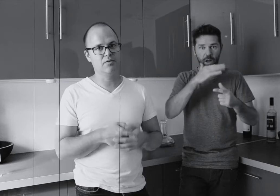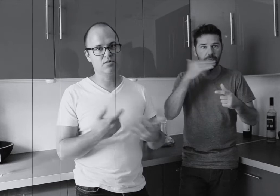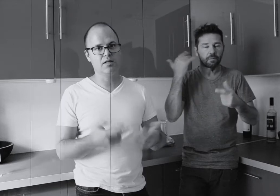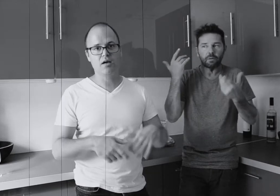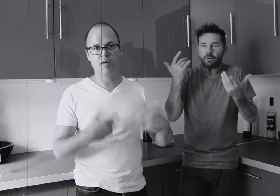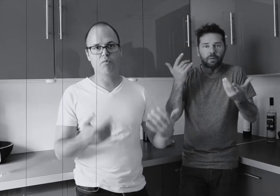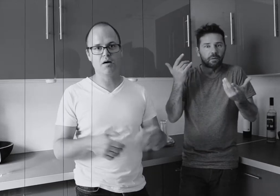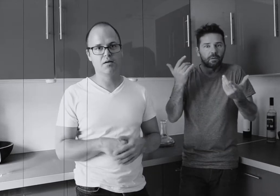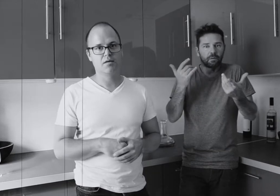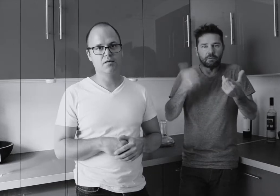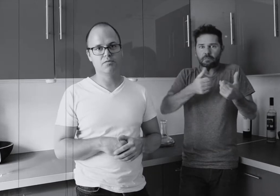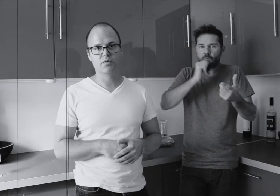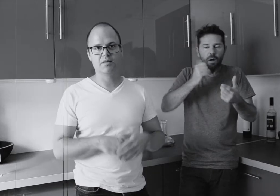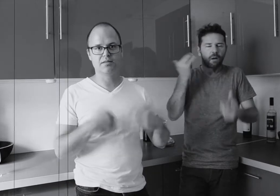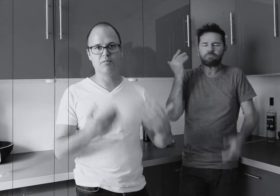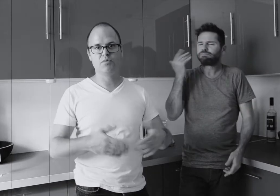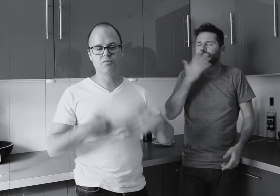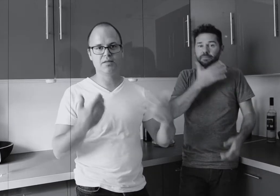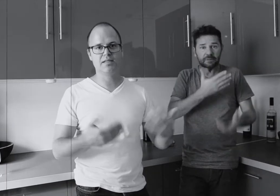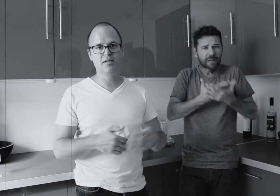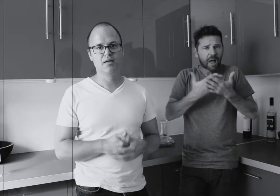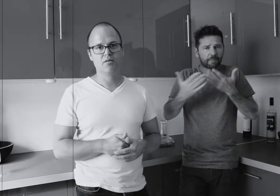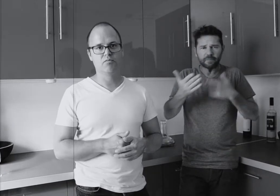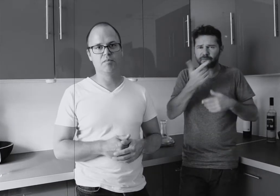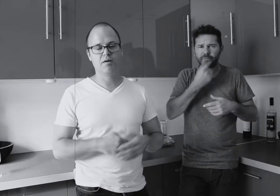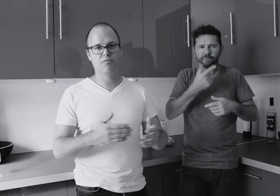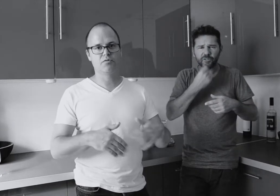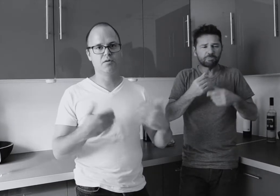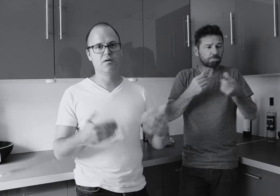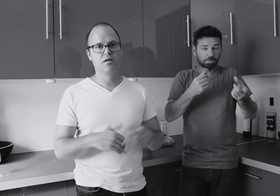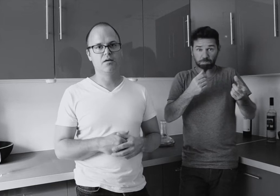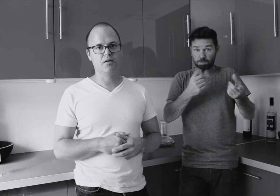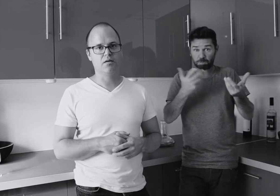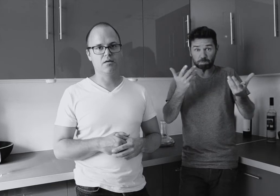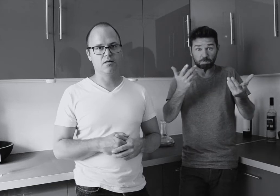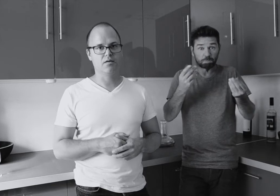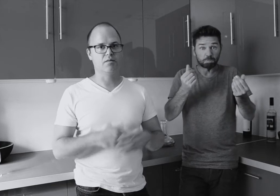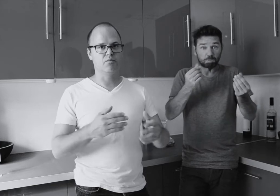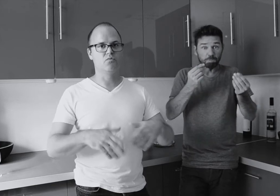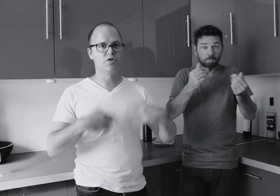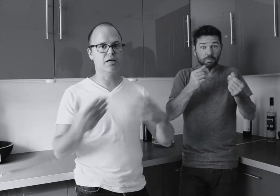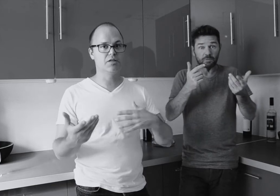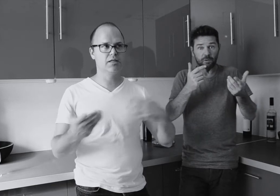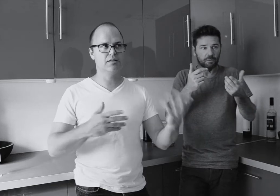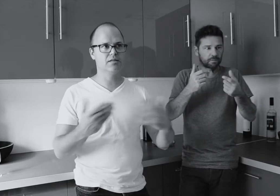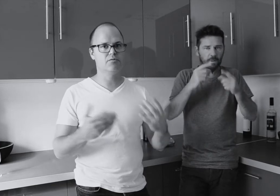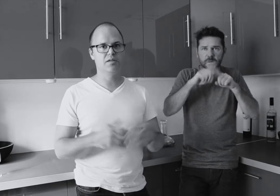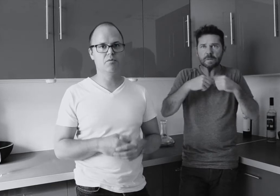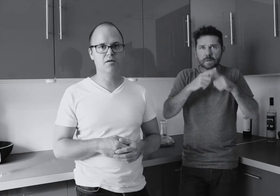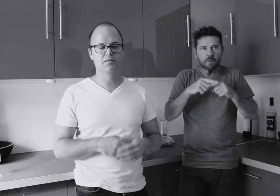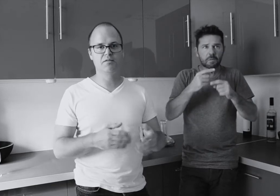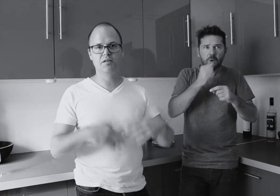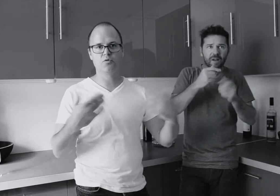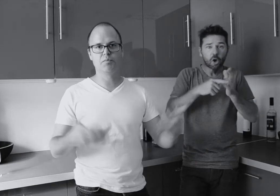à déguster, à boire. Ce sont des vins simples, faciles, où on ne va pas forcément ou chercher quand est-ce qu'il faut